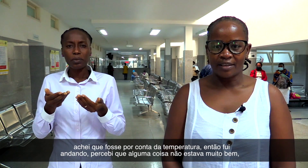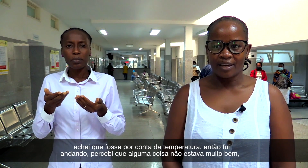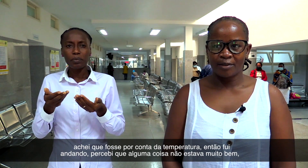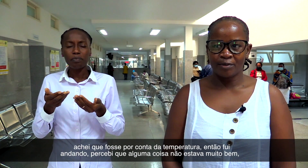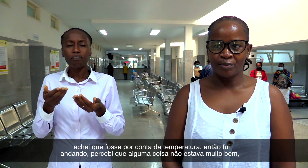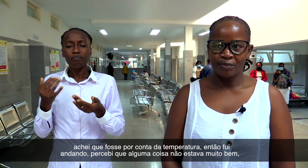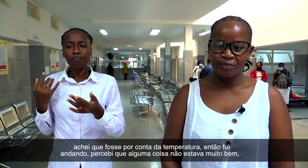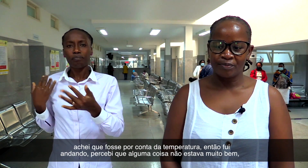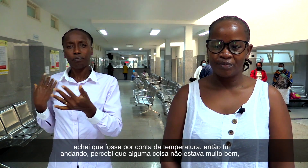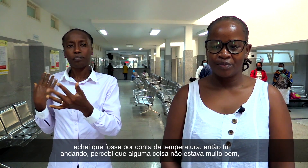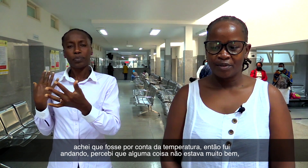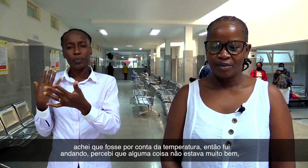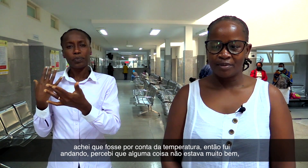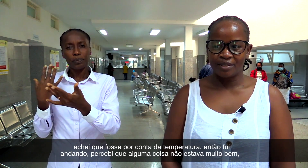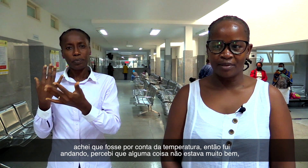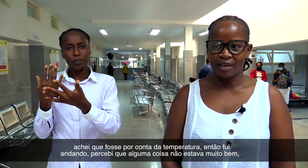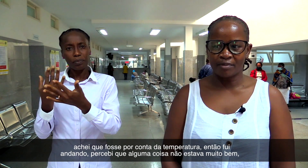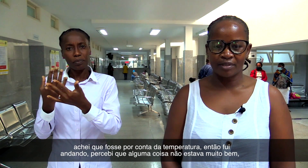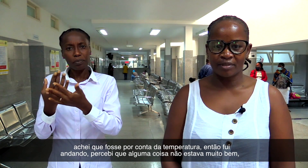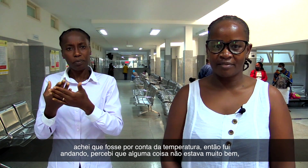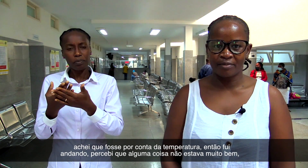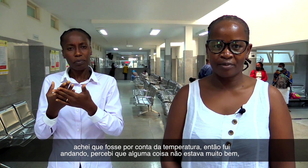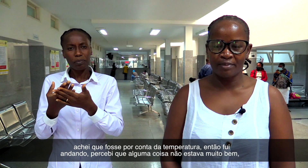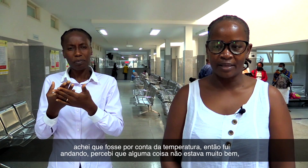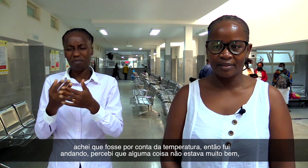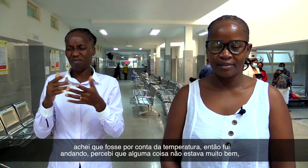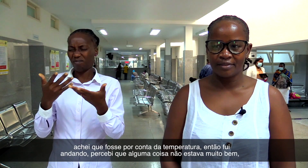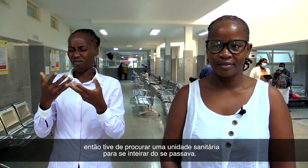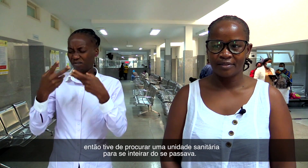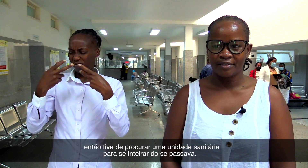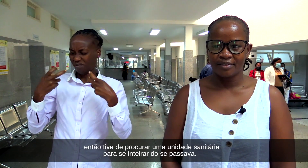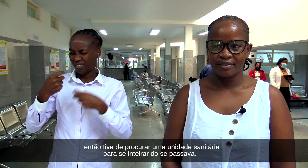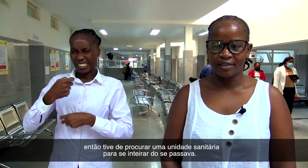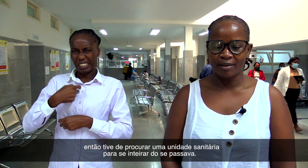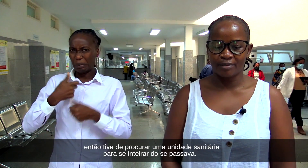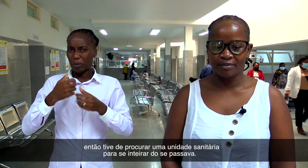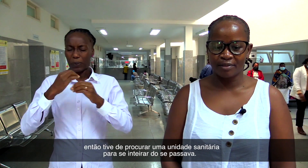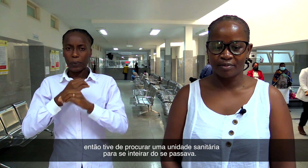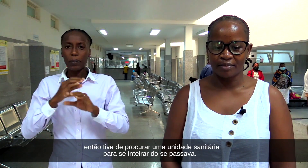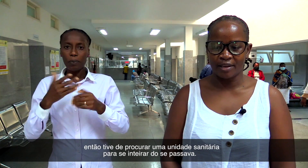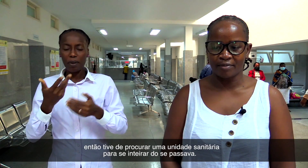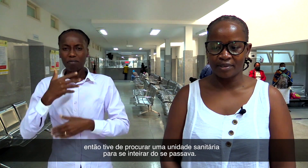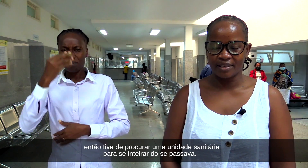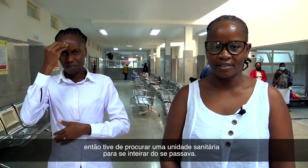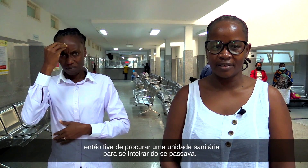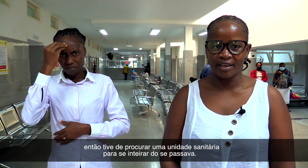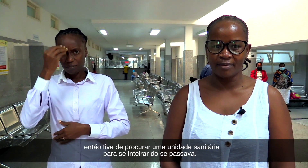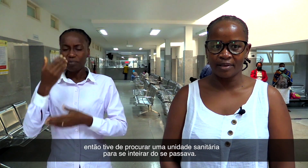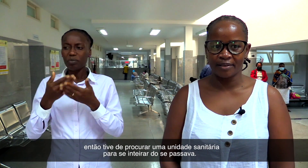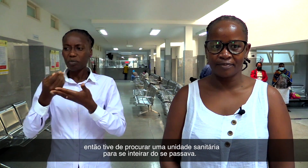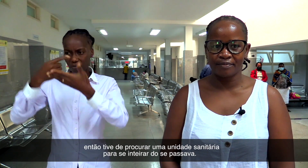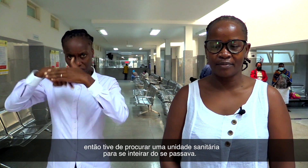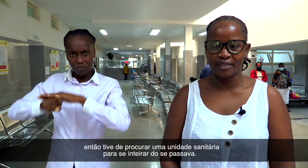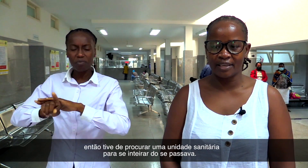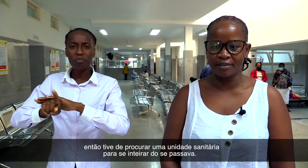fui andando, percebi que alguma coisa não estava muito bem. Então tive que procurar uma unidade sanitária